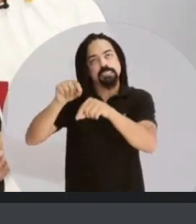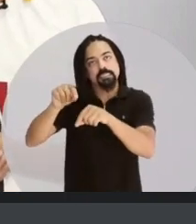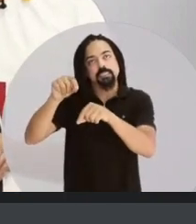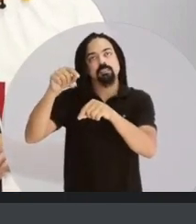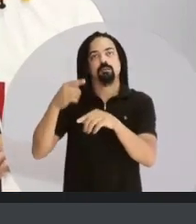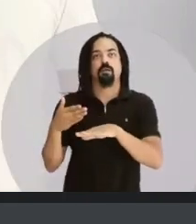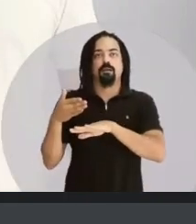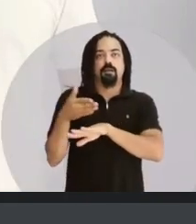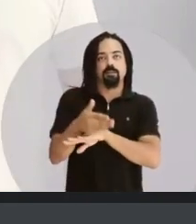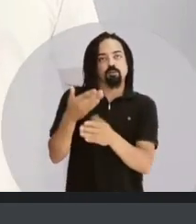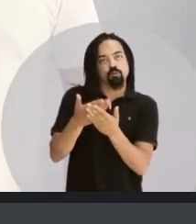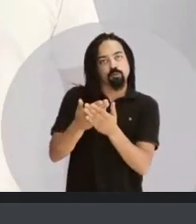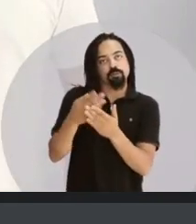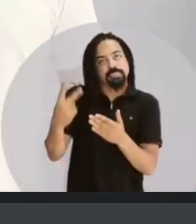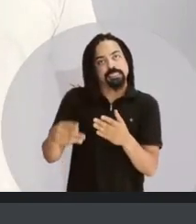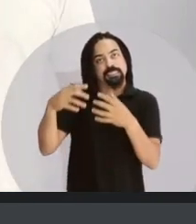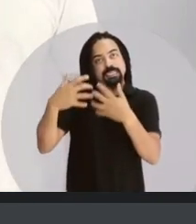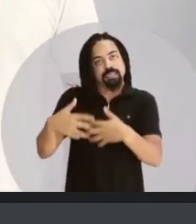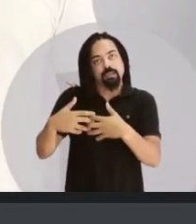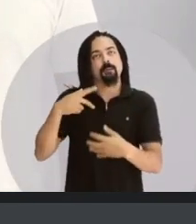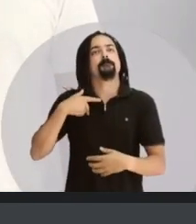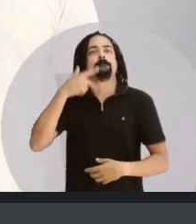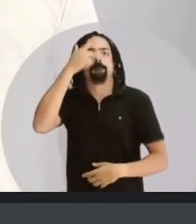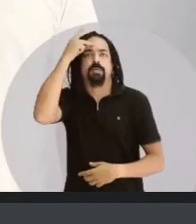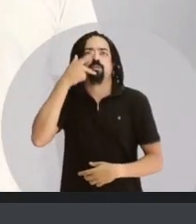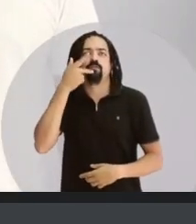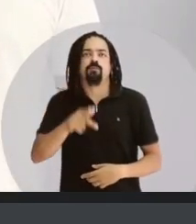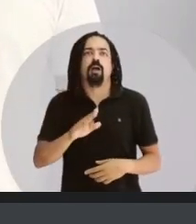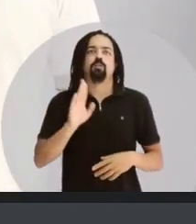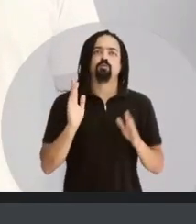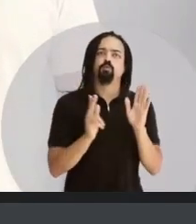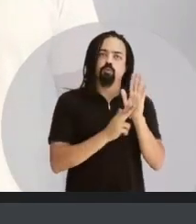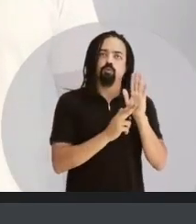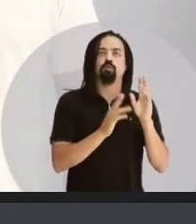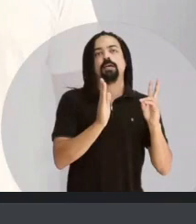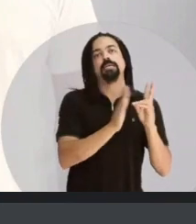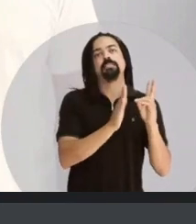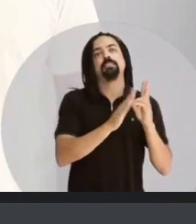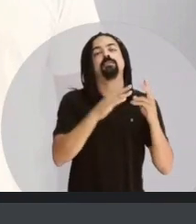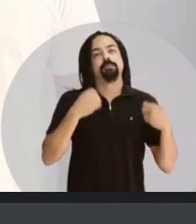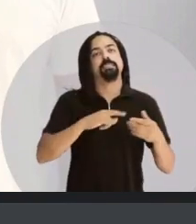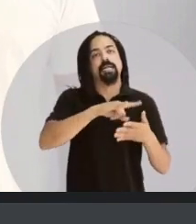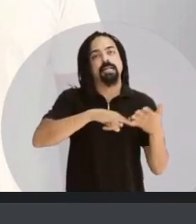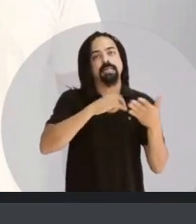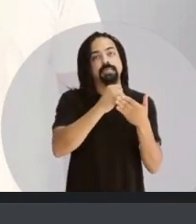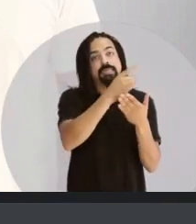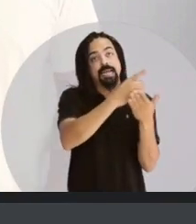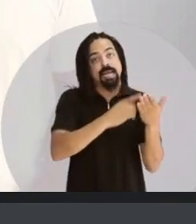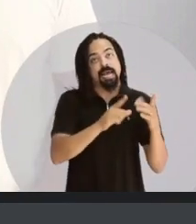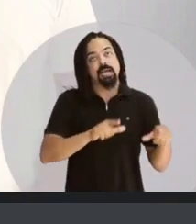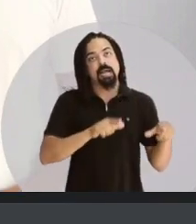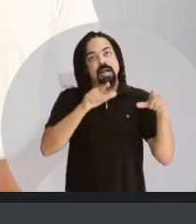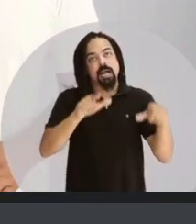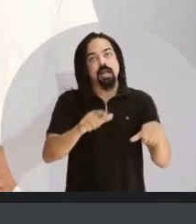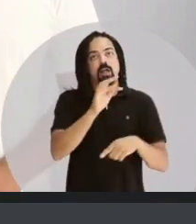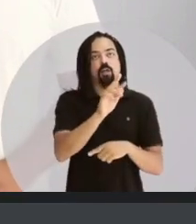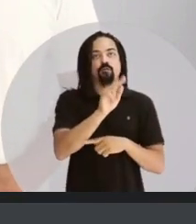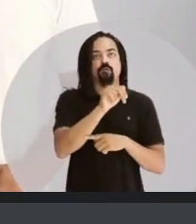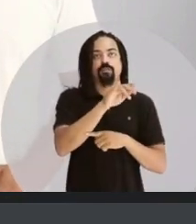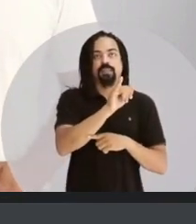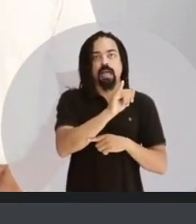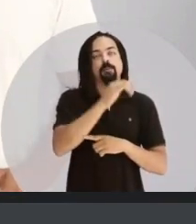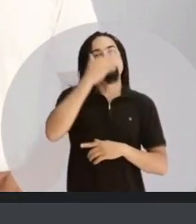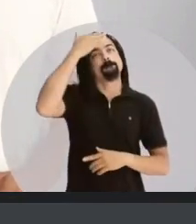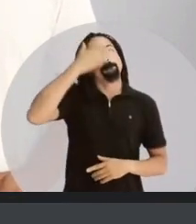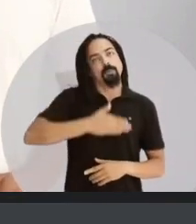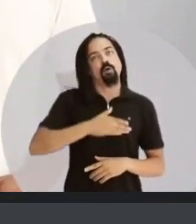indígenas. Nos processos seletivos do IFC as pessoas autodeclaradas indígenas devem apresentar uma declaração